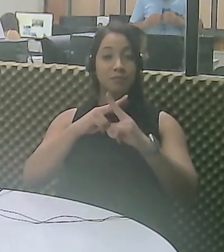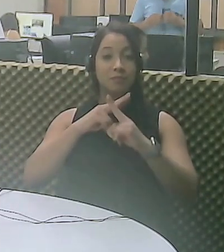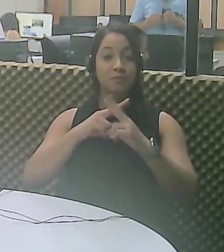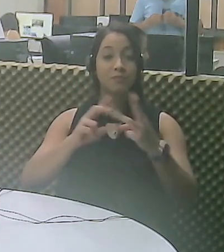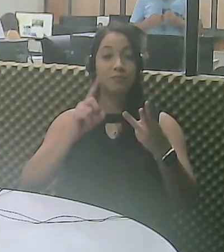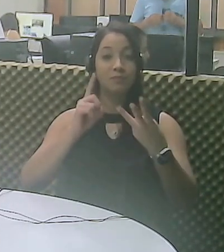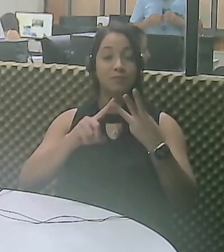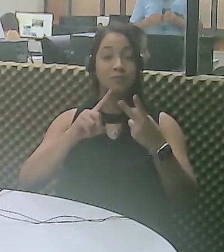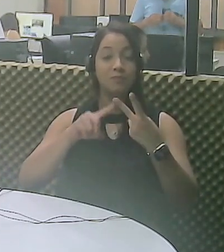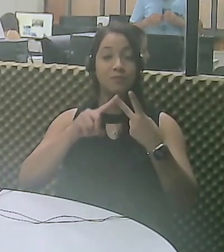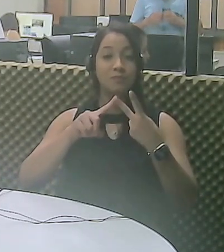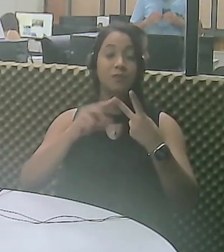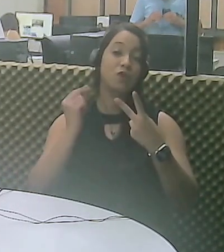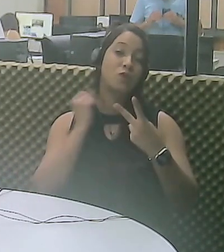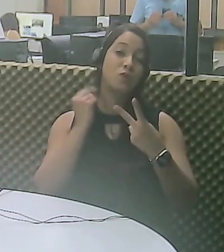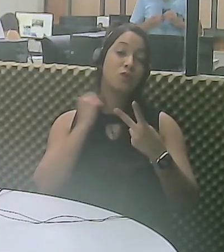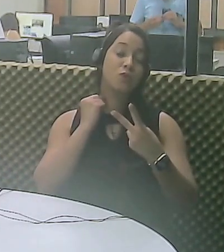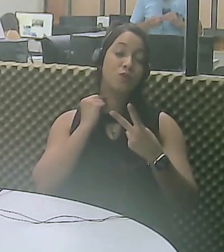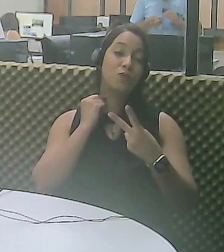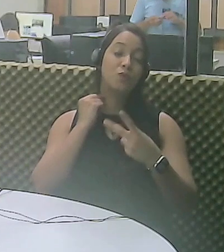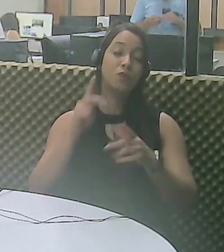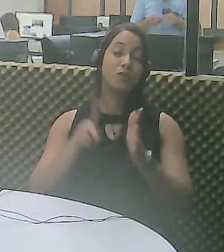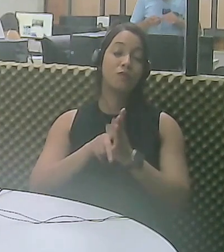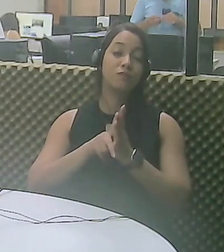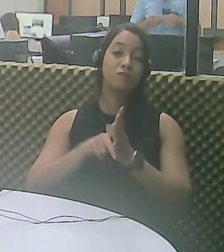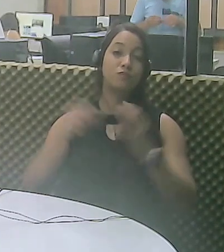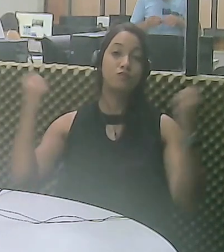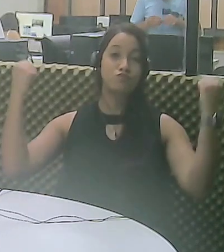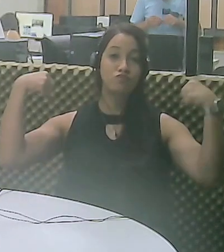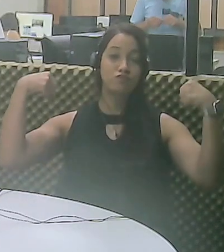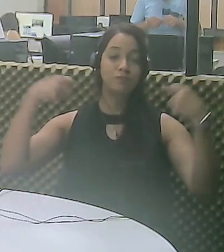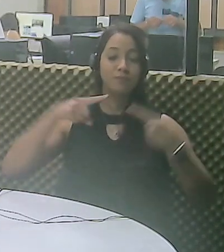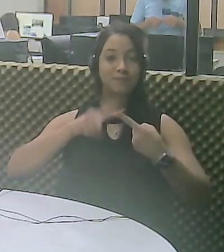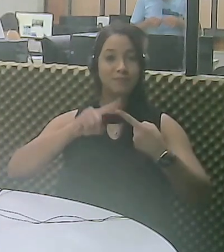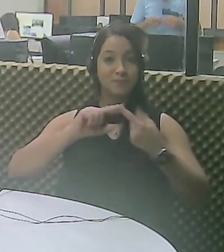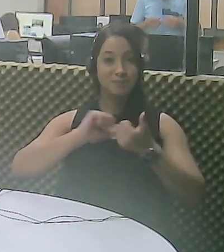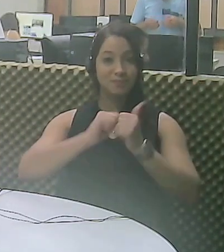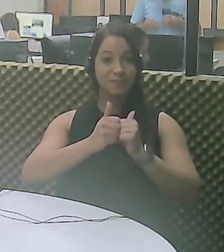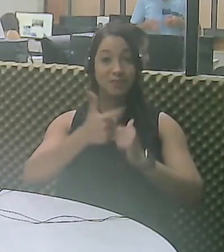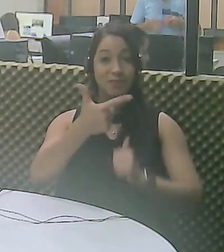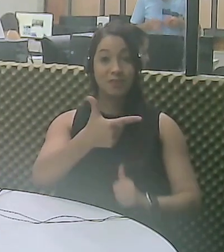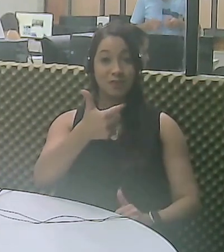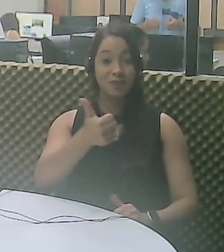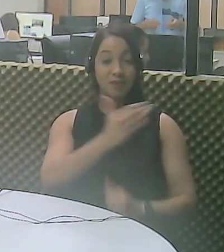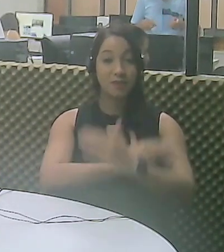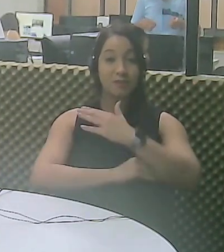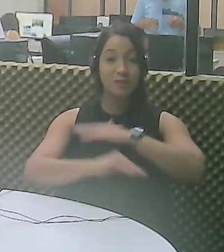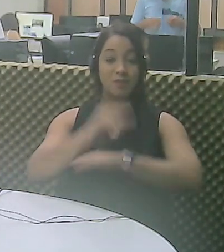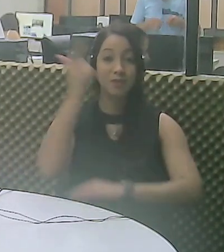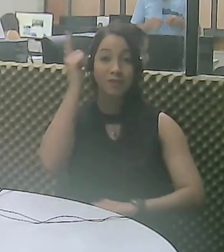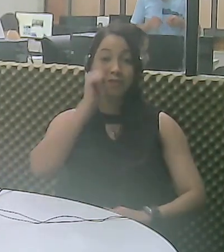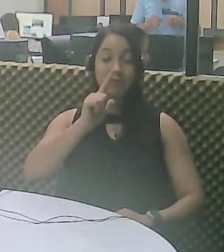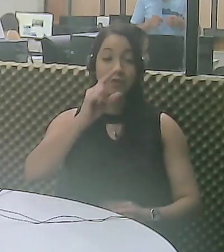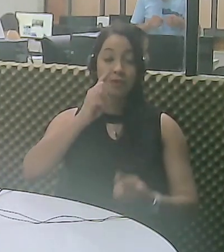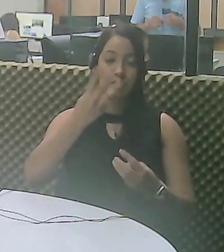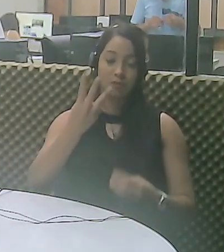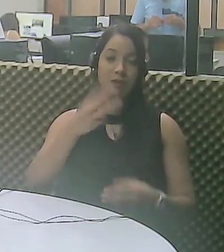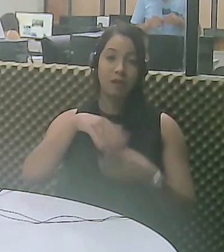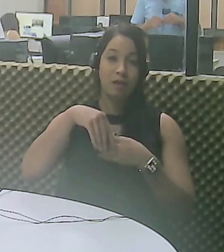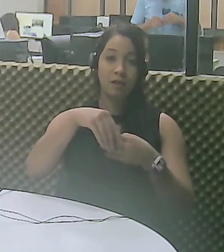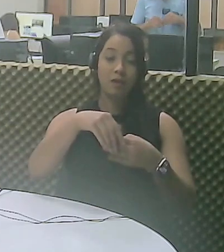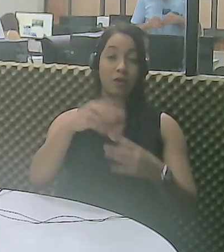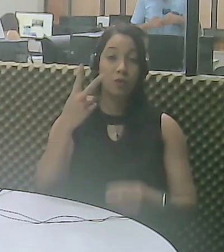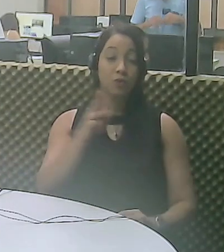Meet em Loterias Caixa de Halterofilismo. Na disputa do atletismo, os 21 para-atletas, 3 atletas guias e